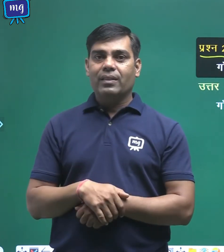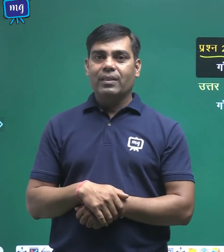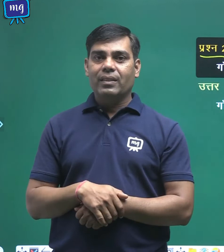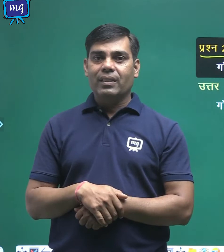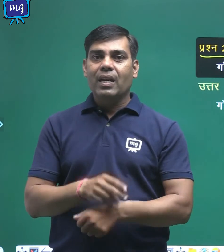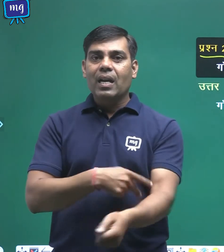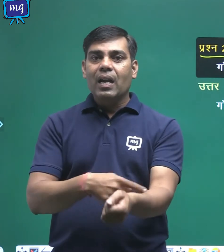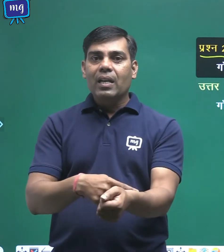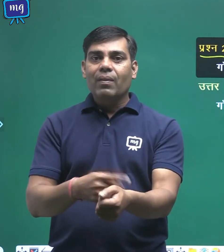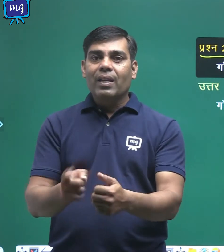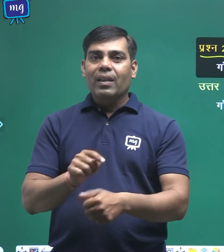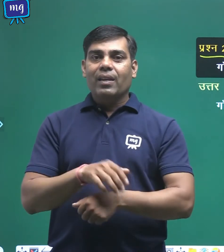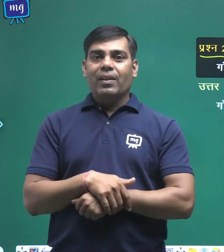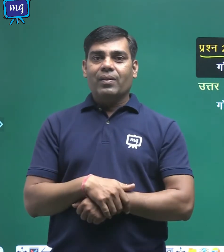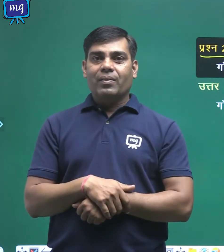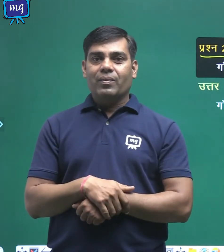कालीबाई के